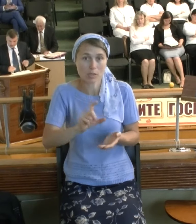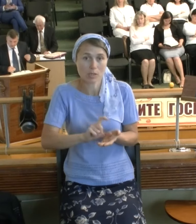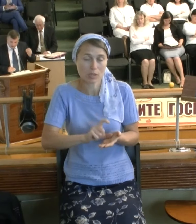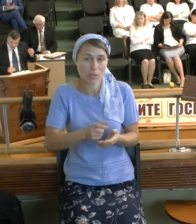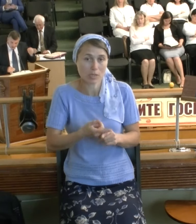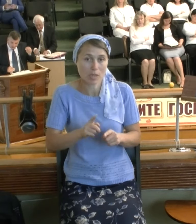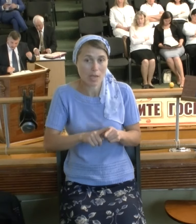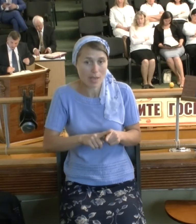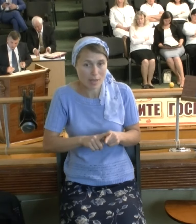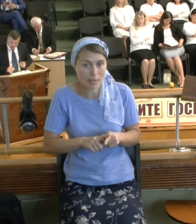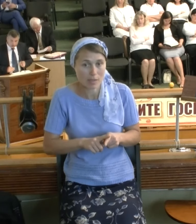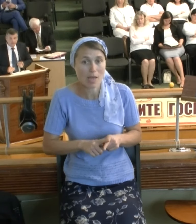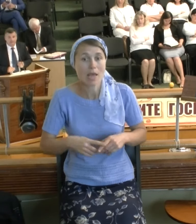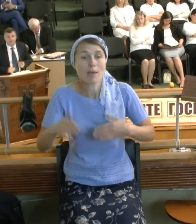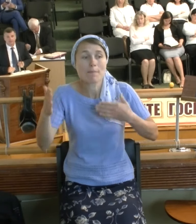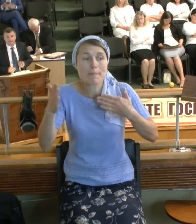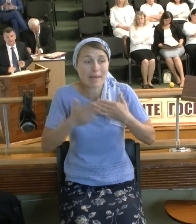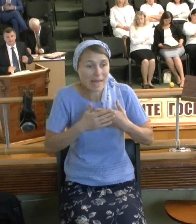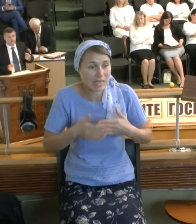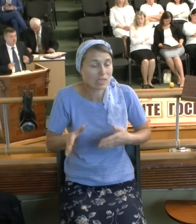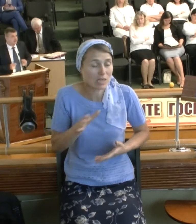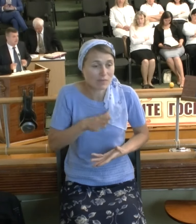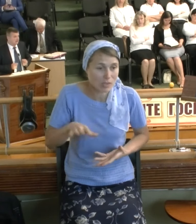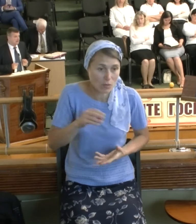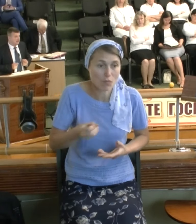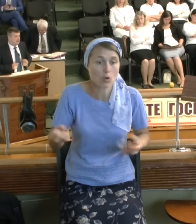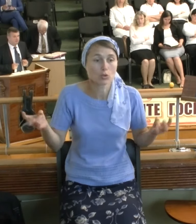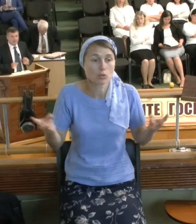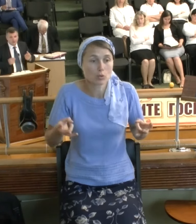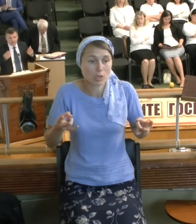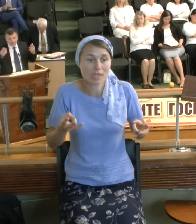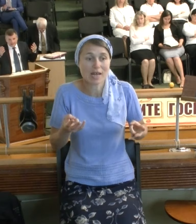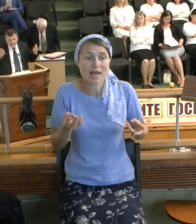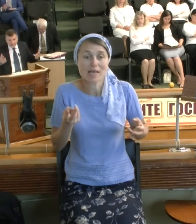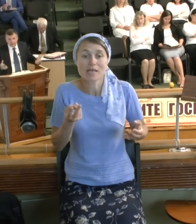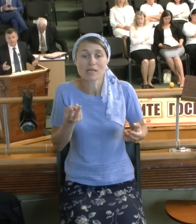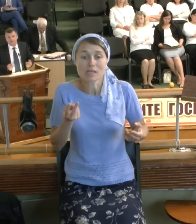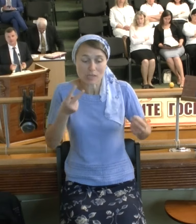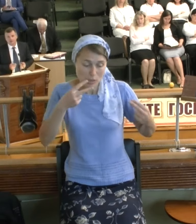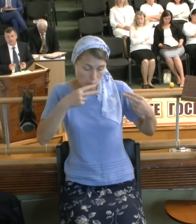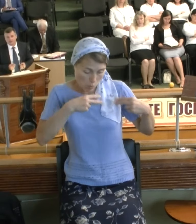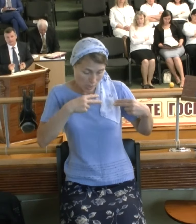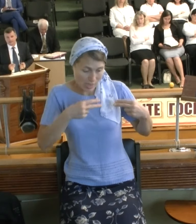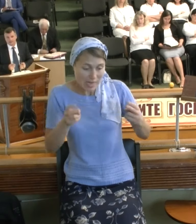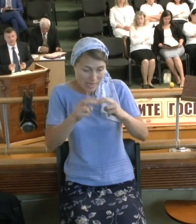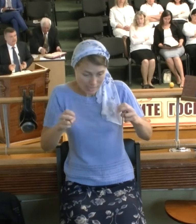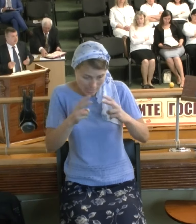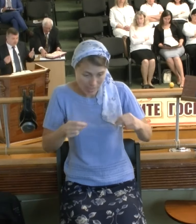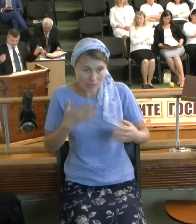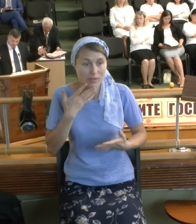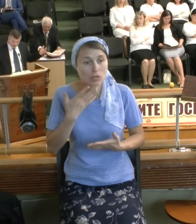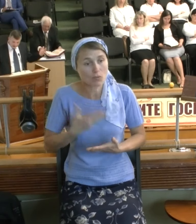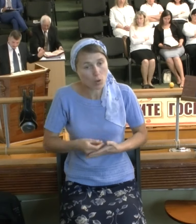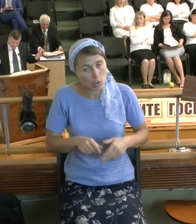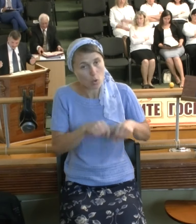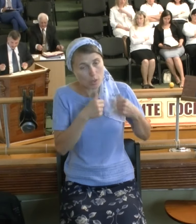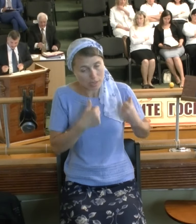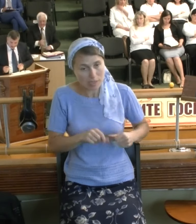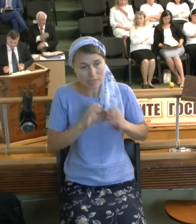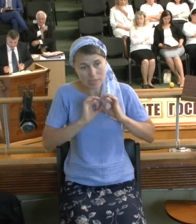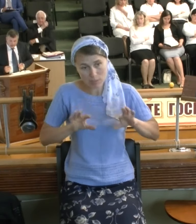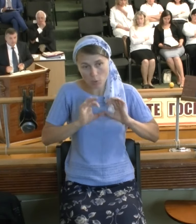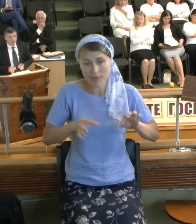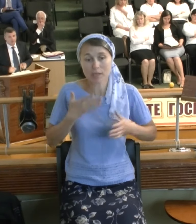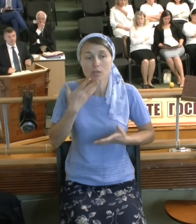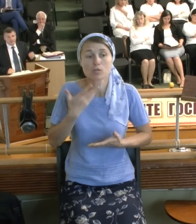что прежде всего мы должны смотреть в свое сердце. Мы должны исследовать свое сердце и исповедовать свои